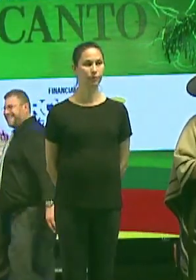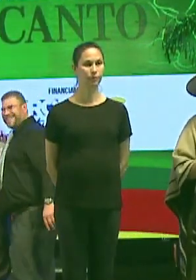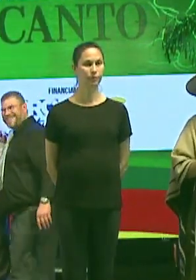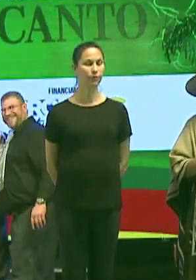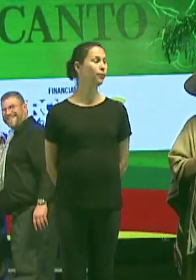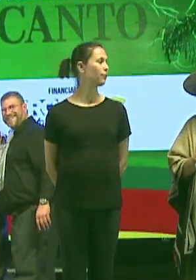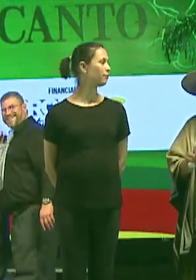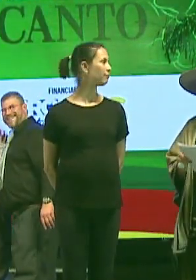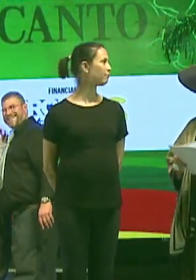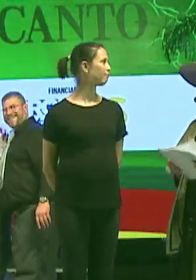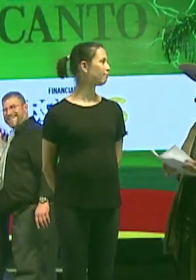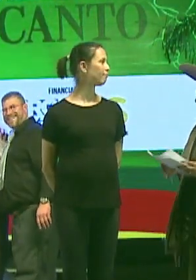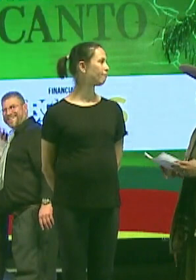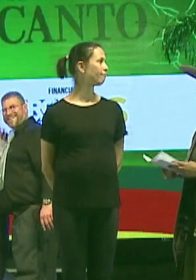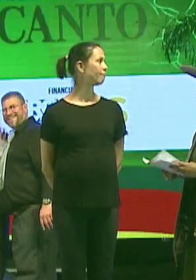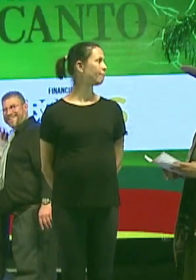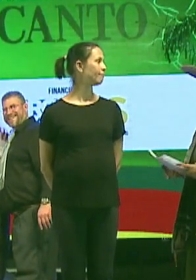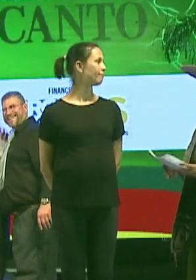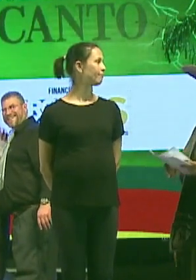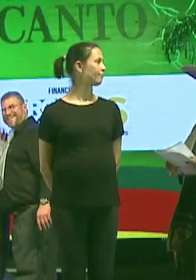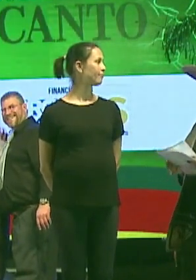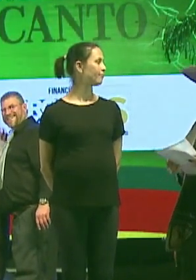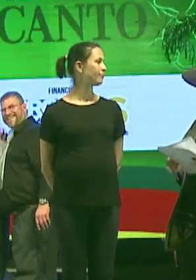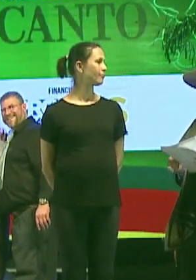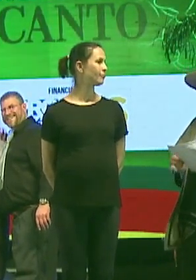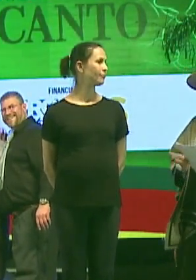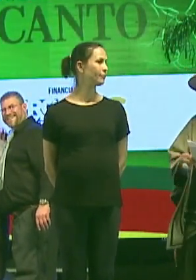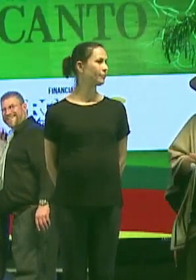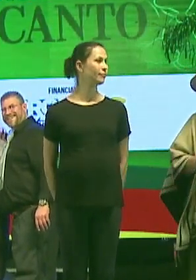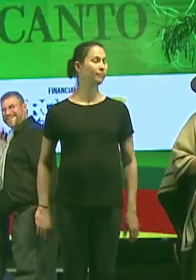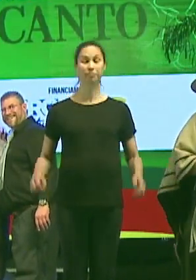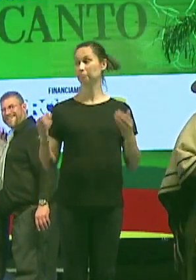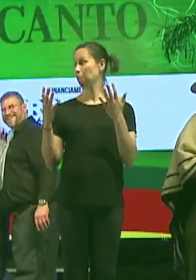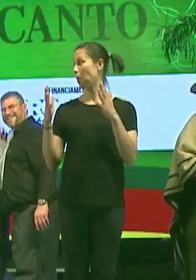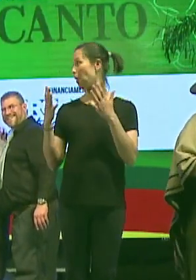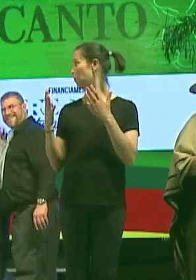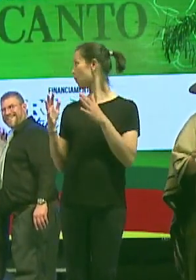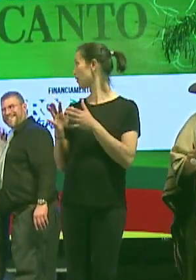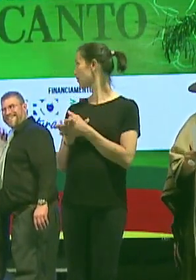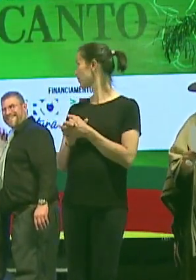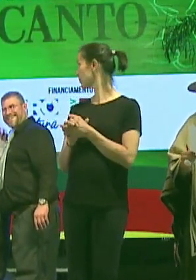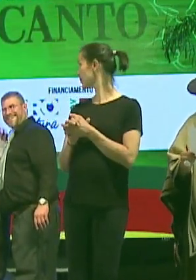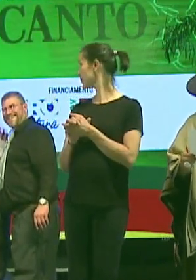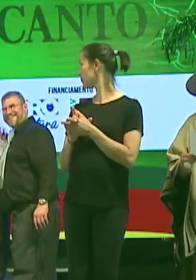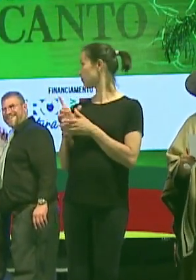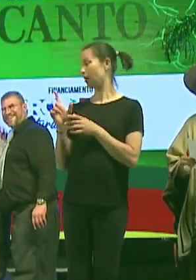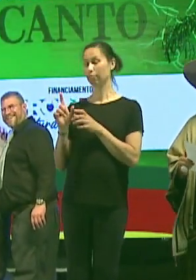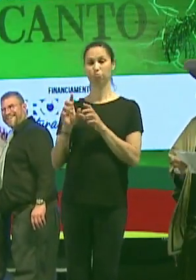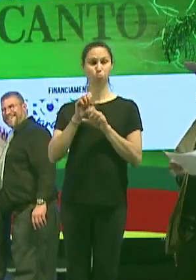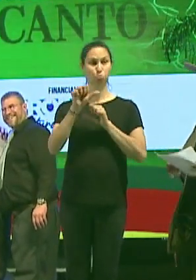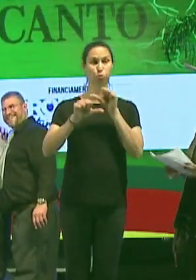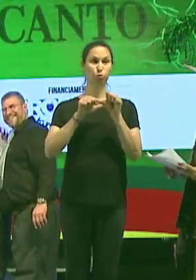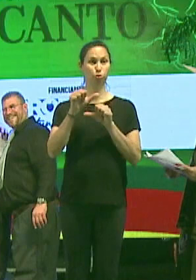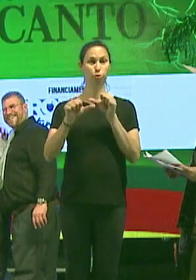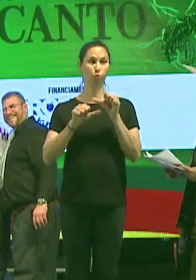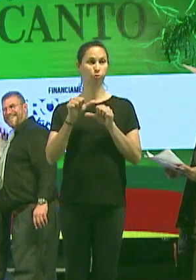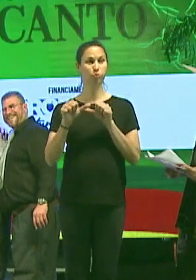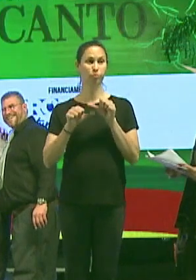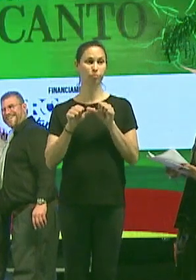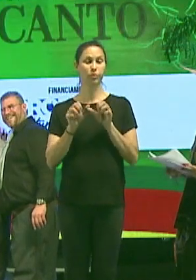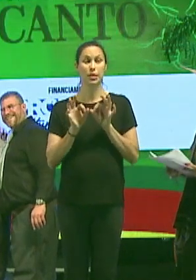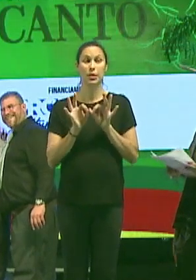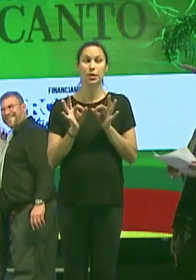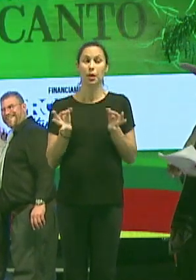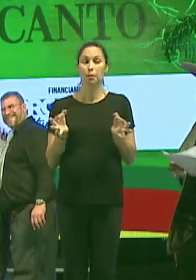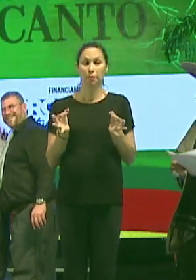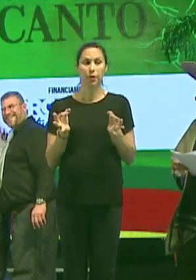Olha aí, gente. Não, o Ortiz está de parabéns porque ele quebra o protocolo e ele deixa a coisa mais simples